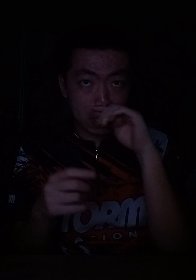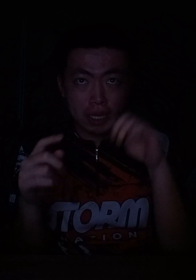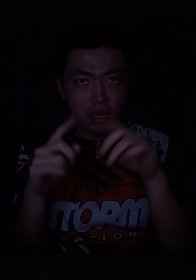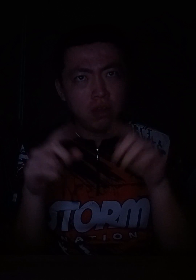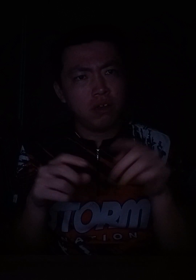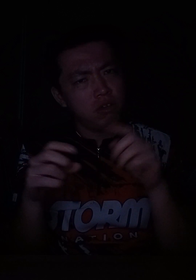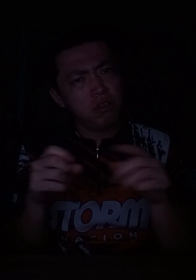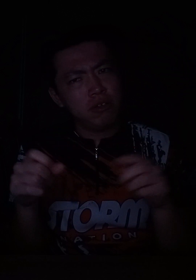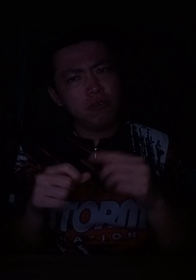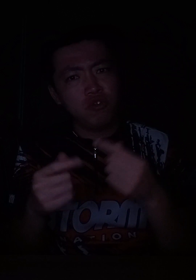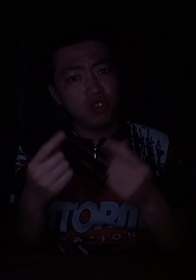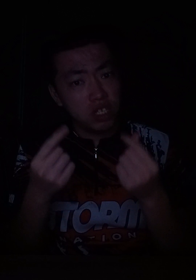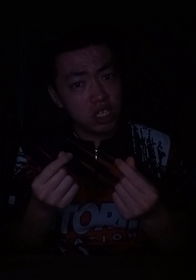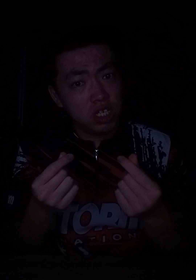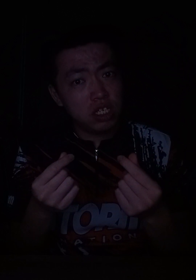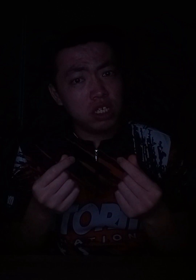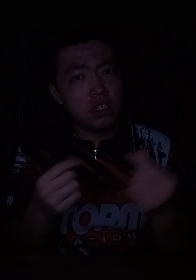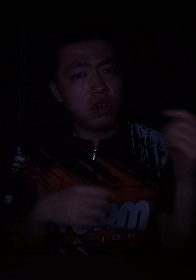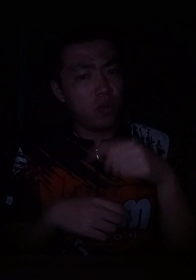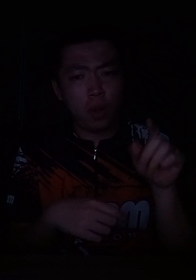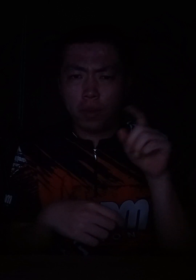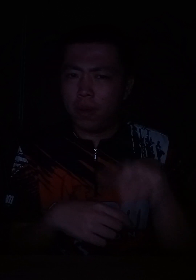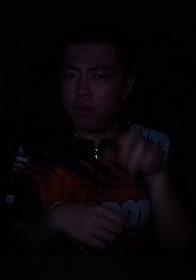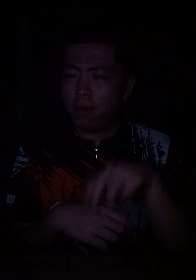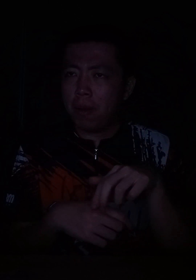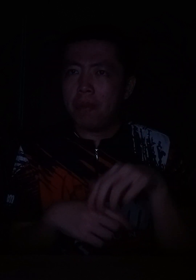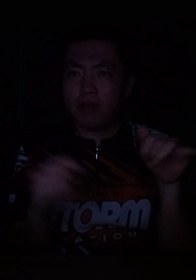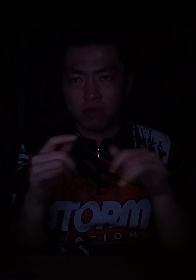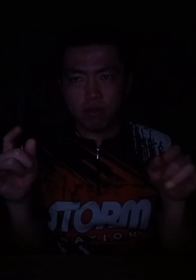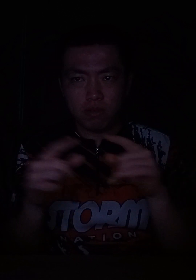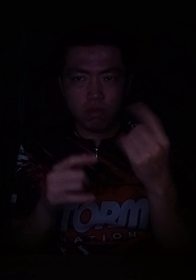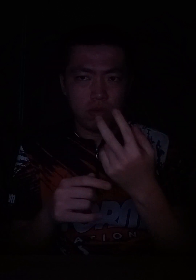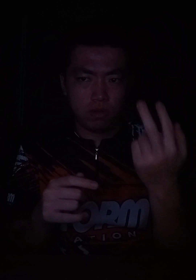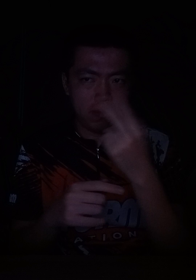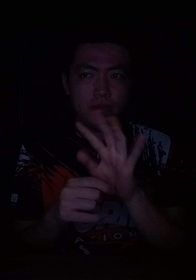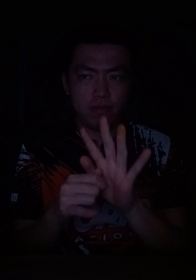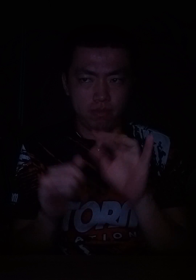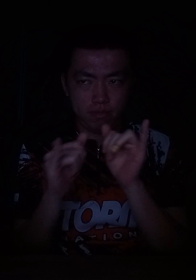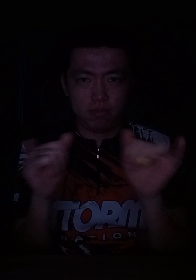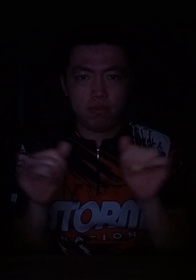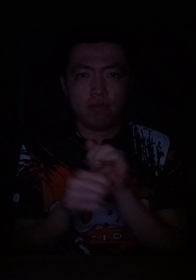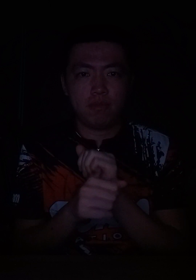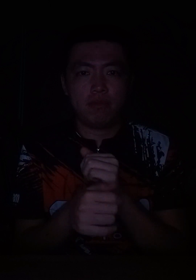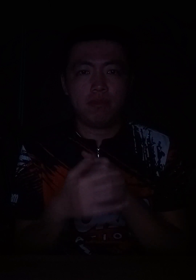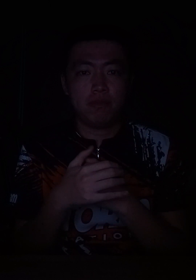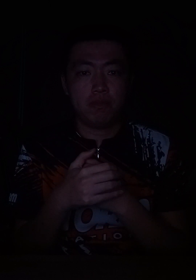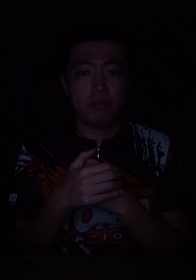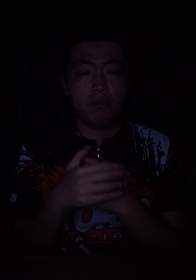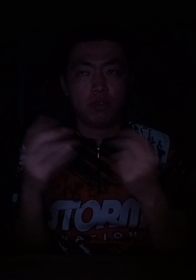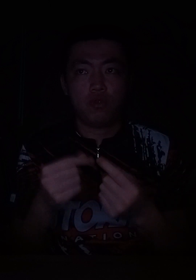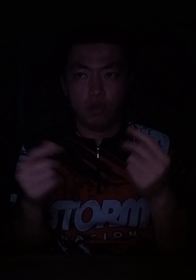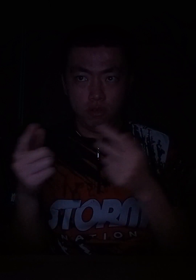안전장치 규정을 준수했는지 산업안전보건법 위반 여부를 조사하고 있습니다. 또 중대재해처벌법을